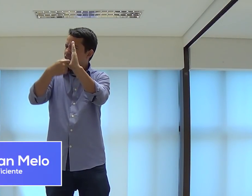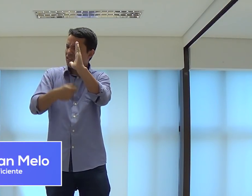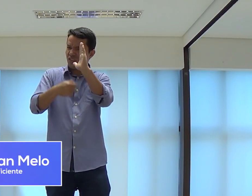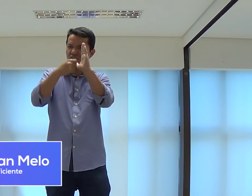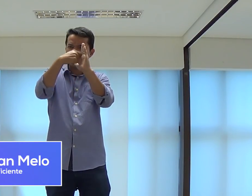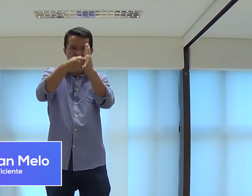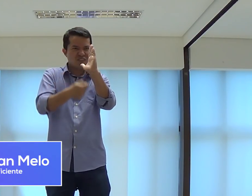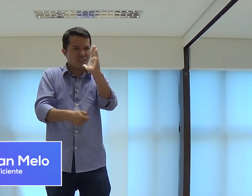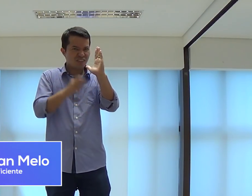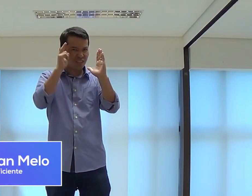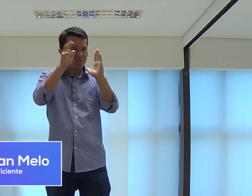desse sinal.